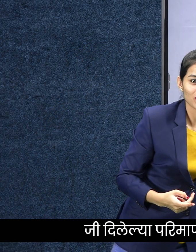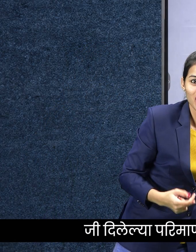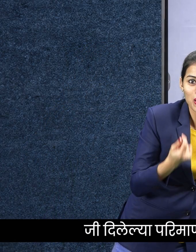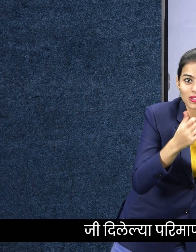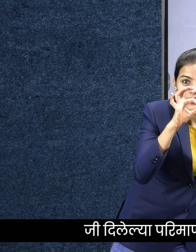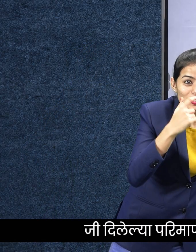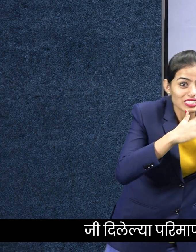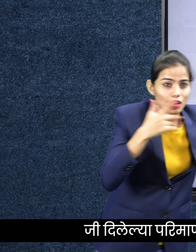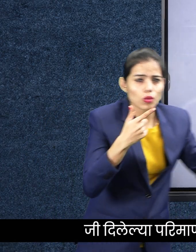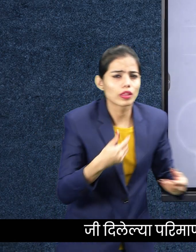करण्यासाठी आवश्यक आहेत.